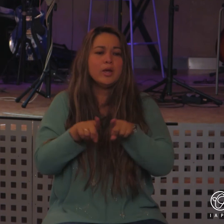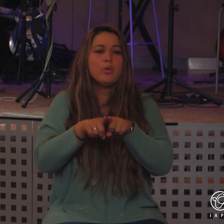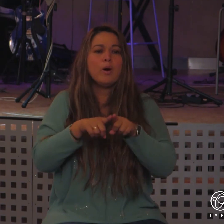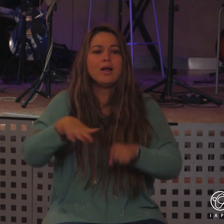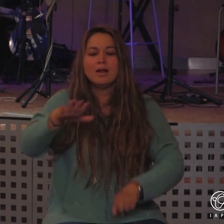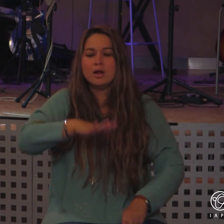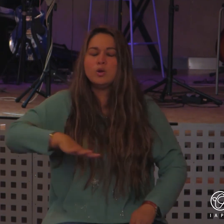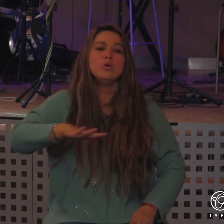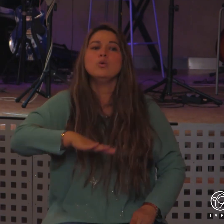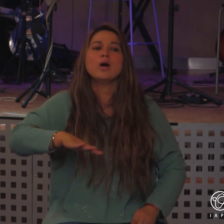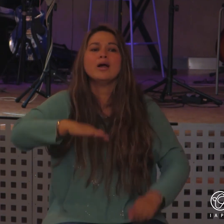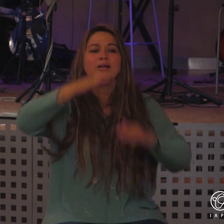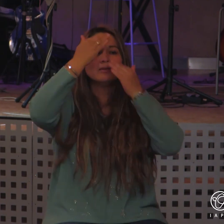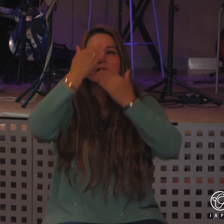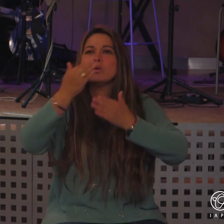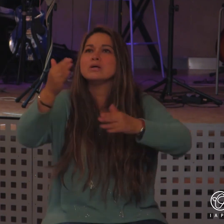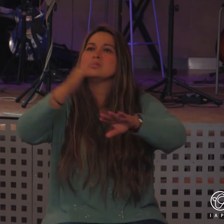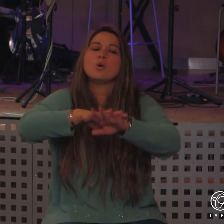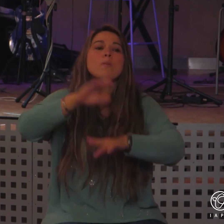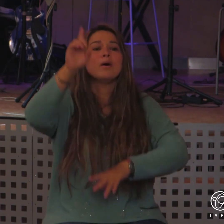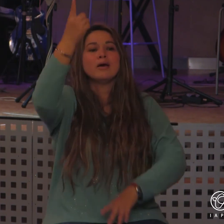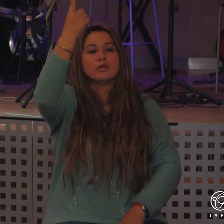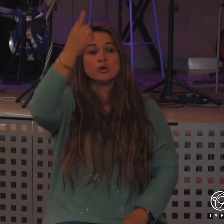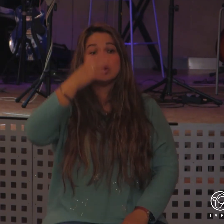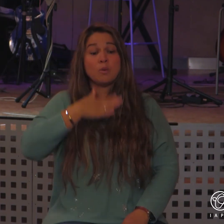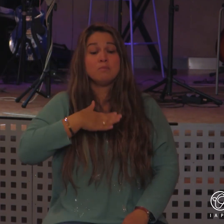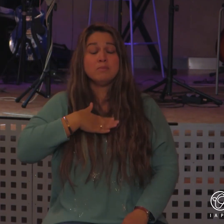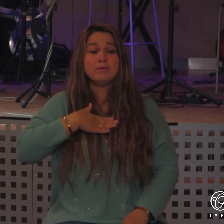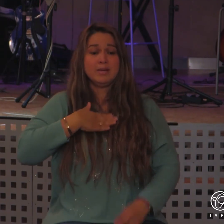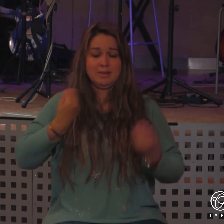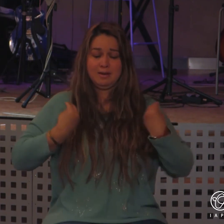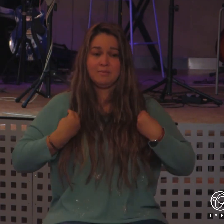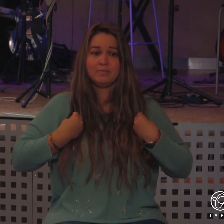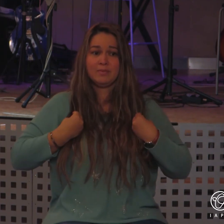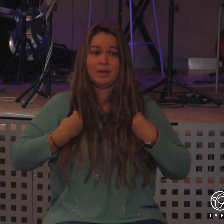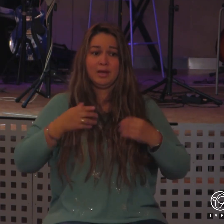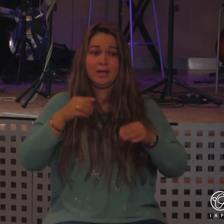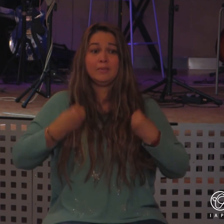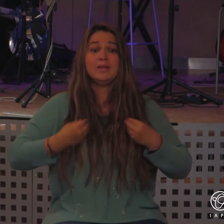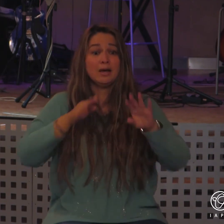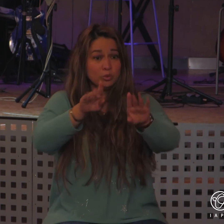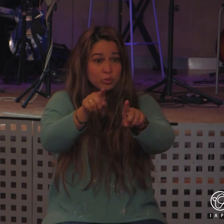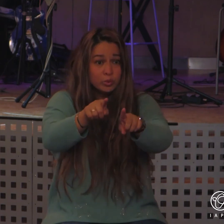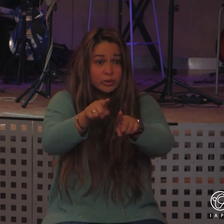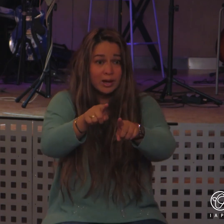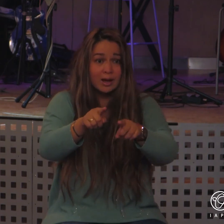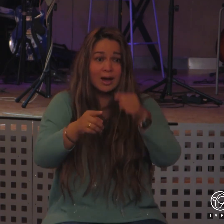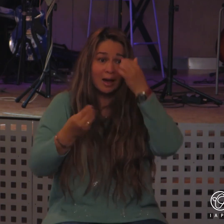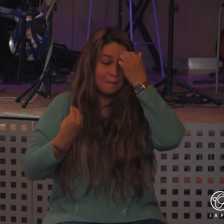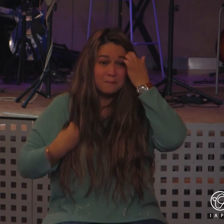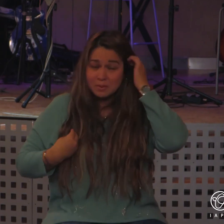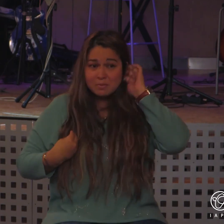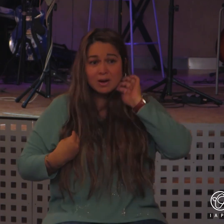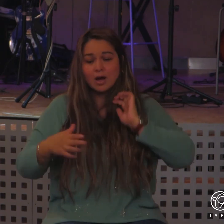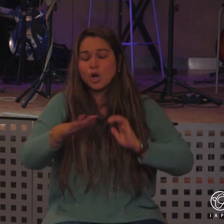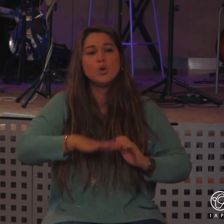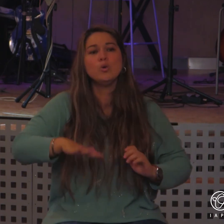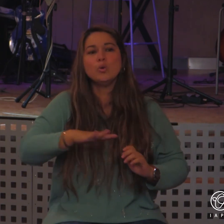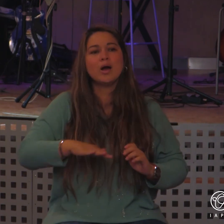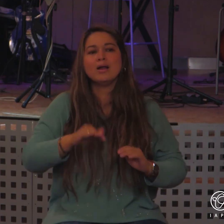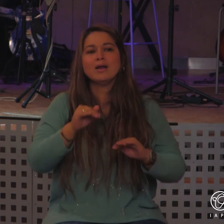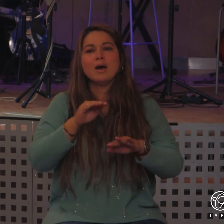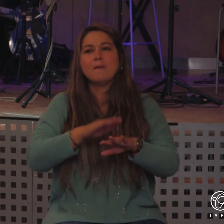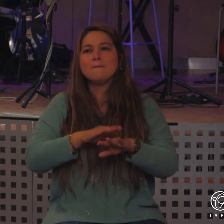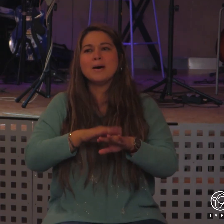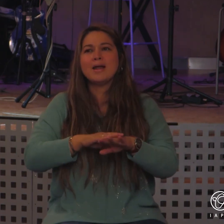Mi vida es un templo del Espíritu Santo. La tuya igual. Juntos como iglesia somos un lugar geográfico